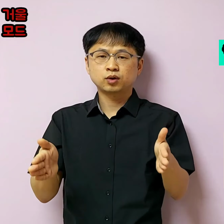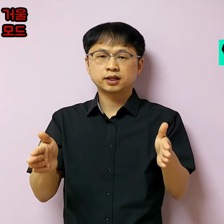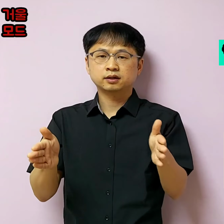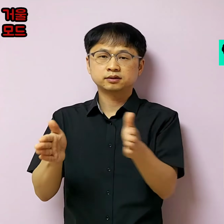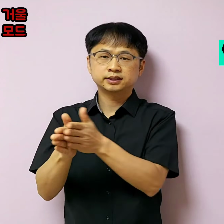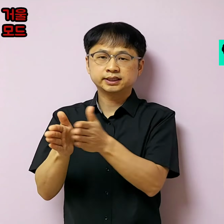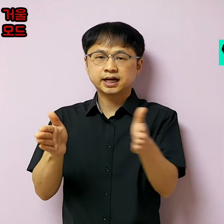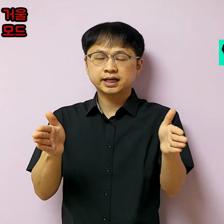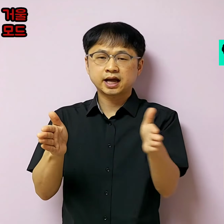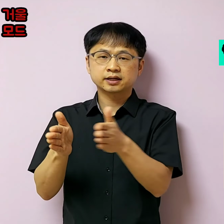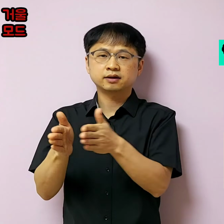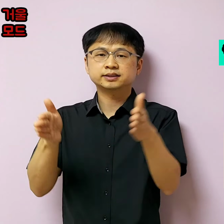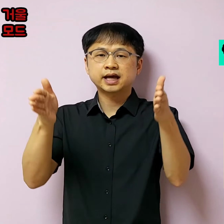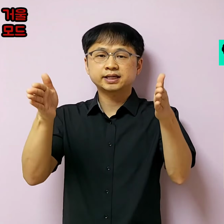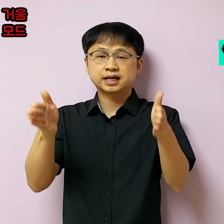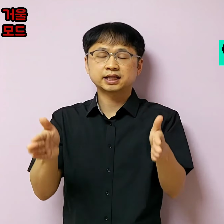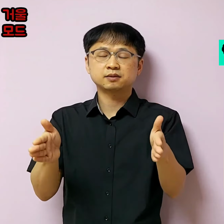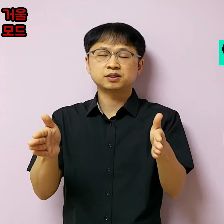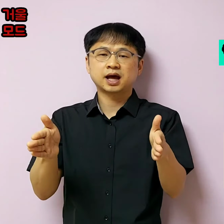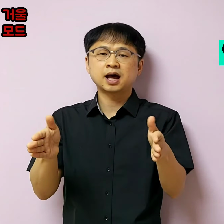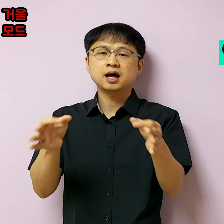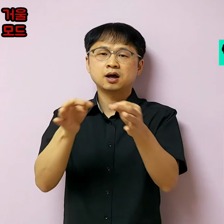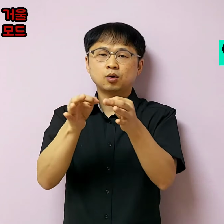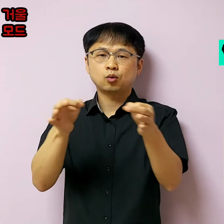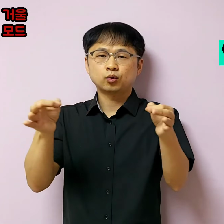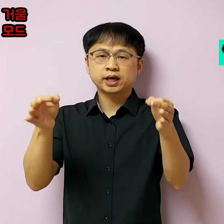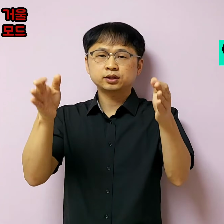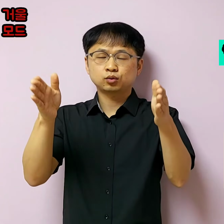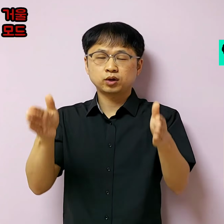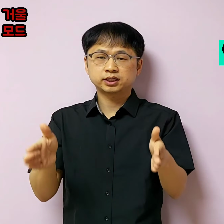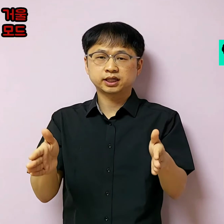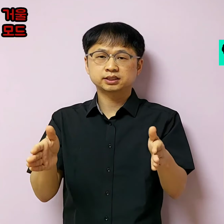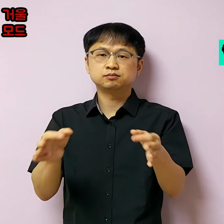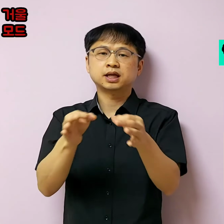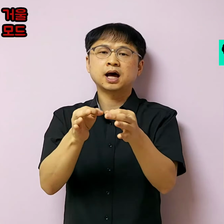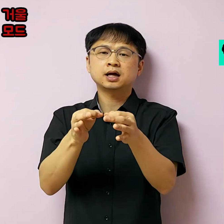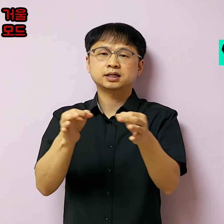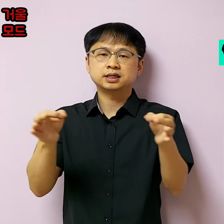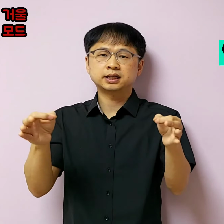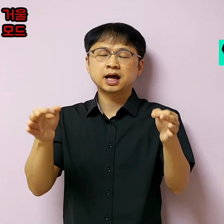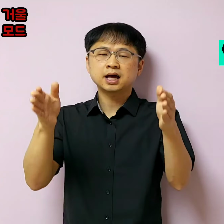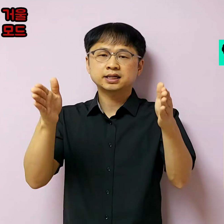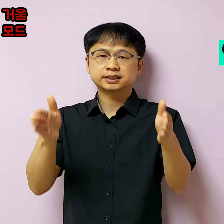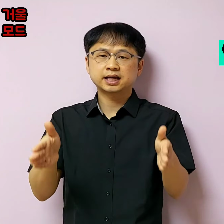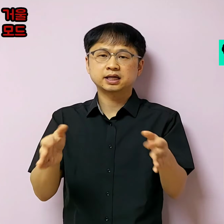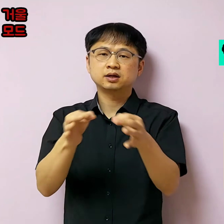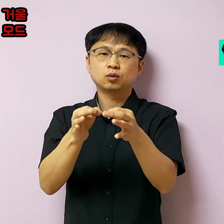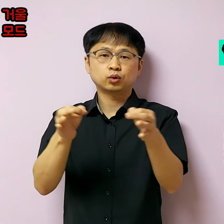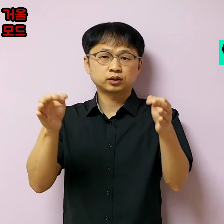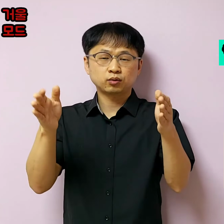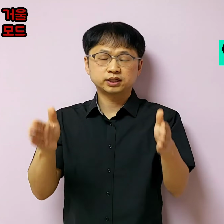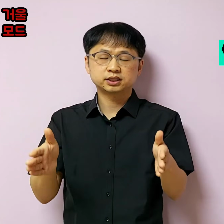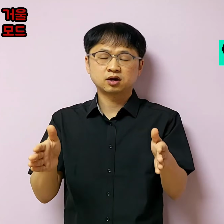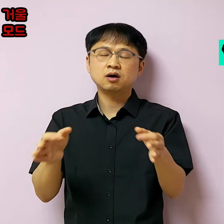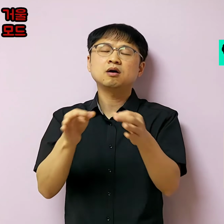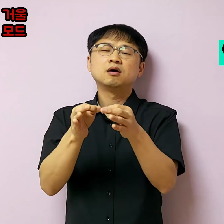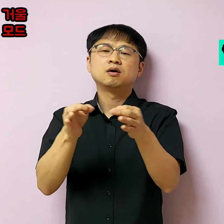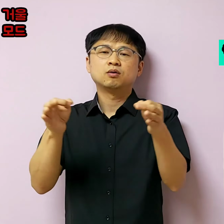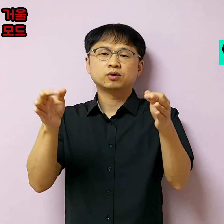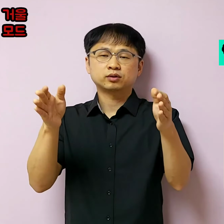동안 어떤 시간의 간격 사이를 나타냅니다. 오랫동안이 되겠습니다. 길다 사이 오랫동안이죠.